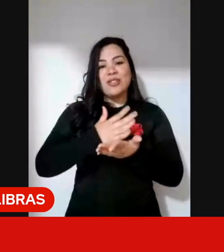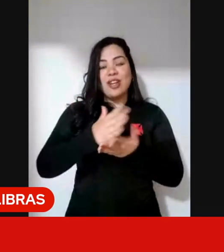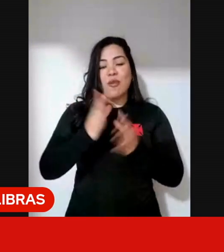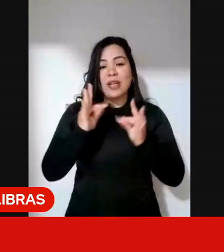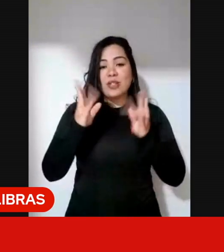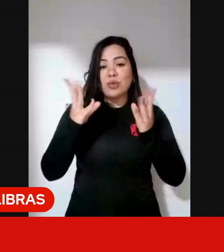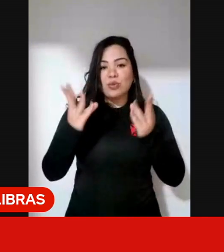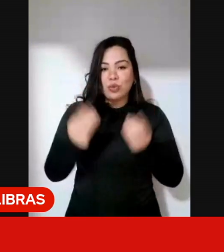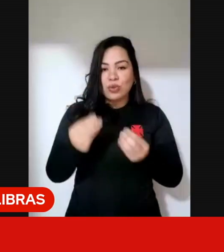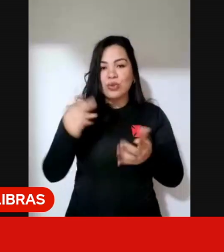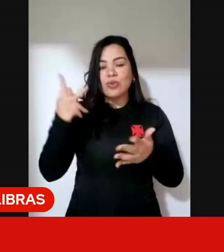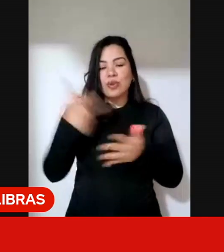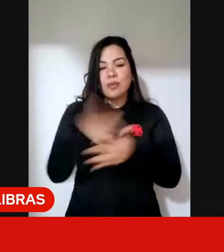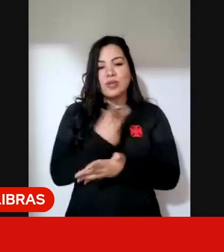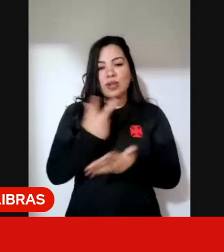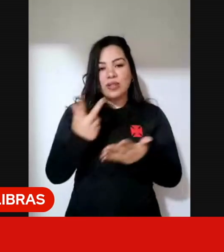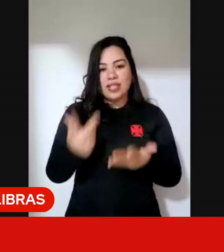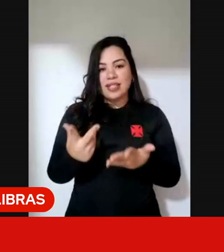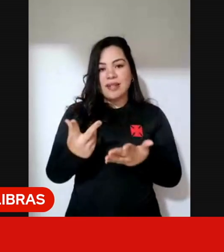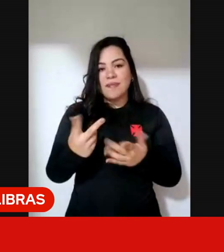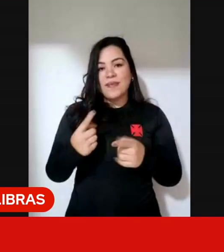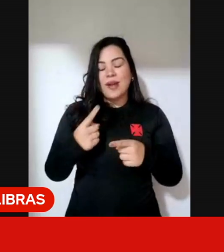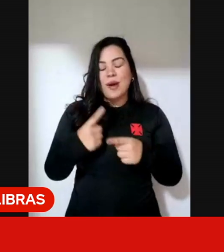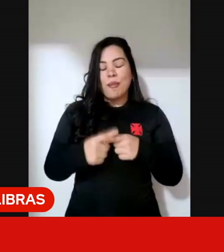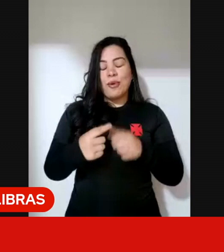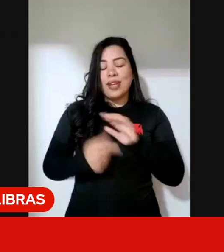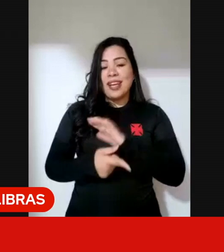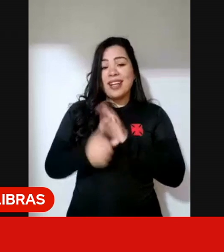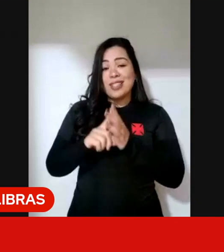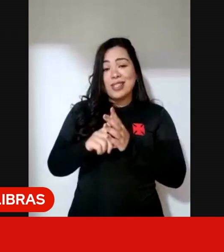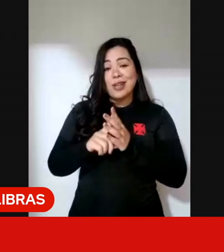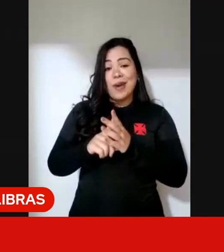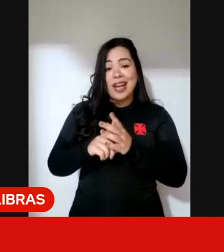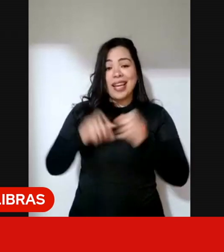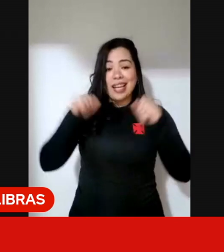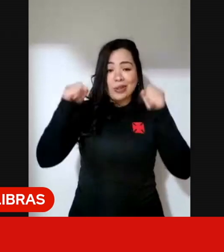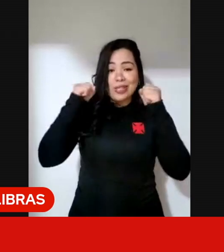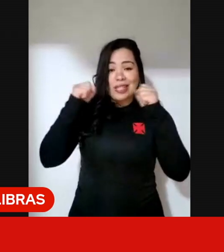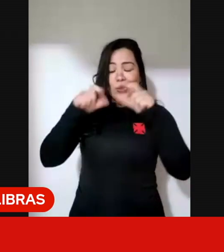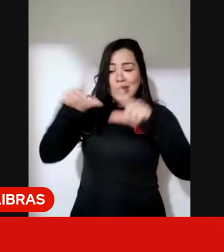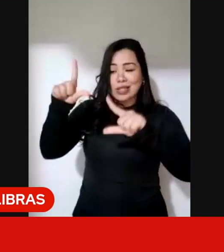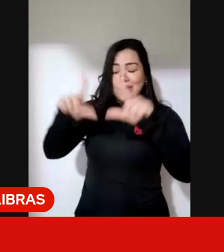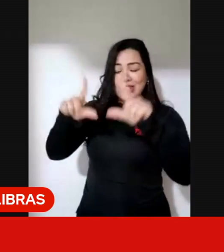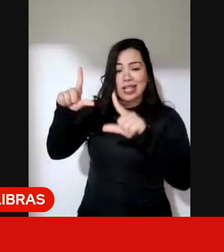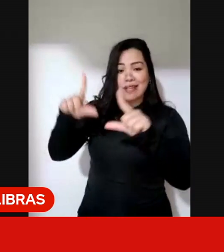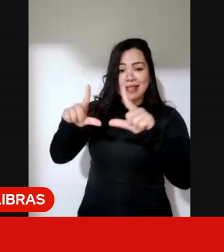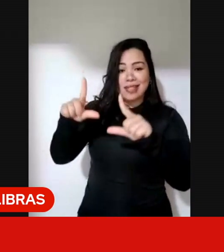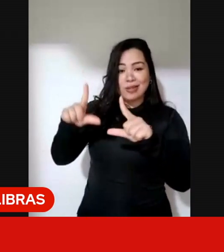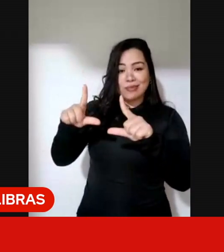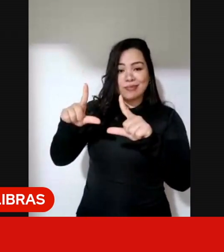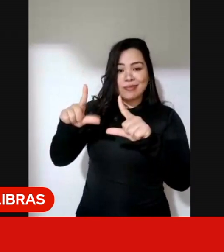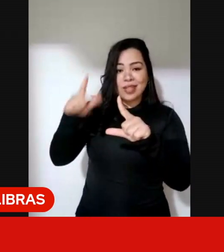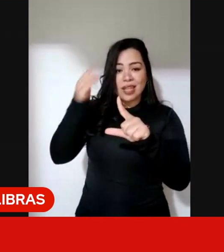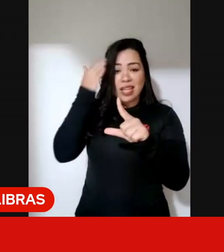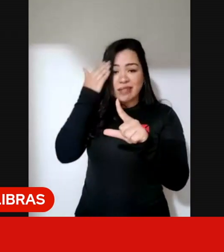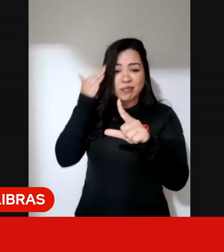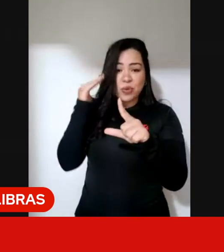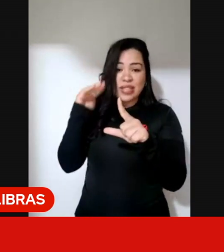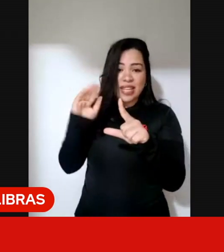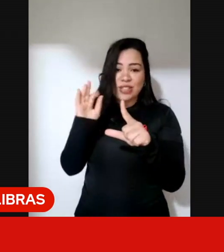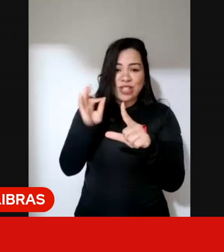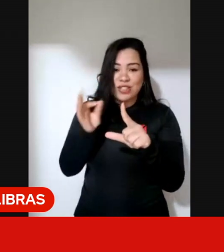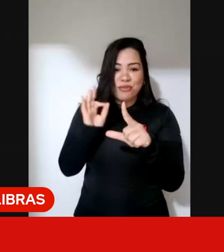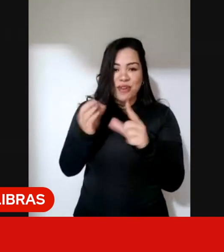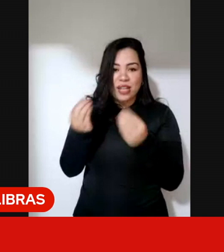é onde realmente tudo começou a acontecer. Porque antes eu era aquela torcedora só de televisão. E